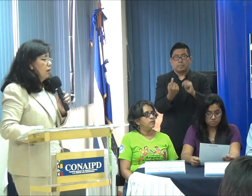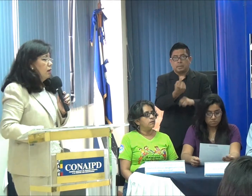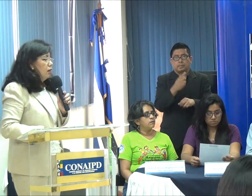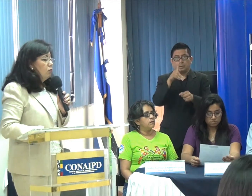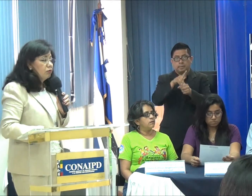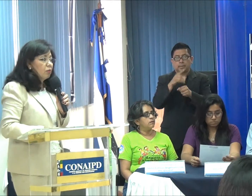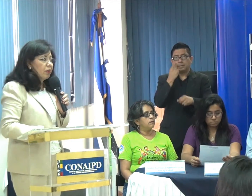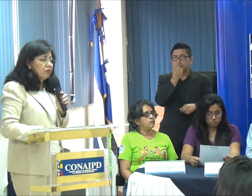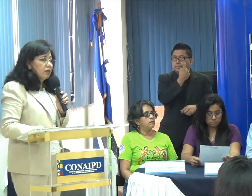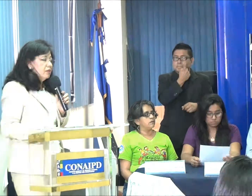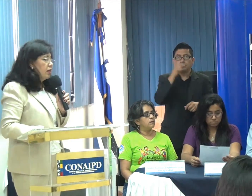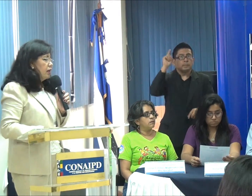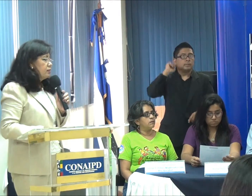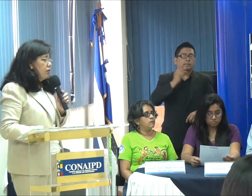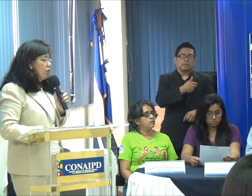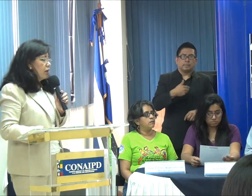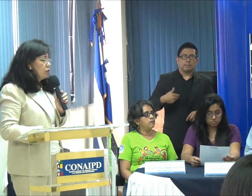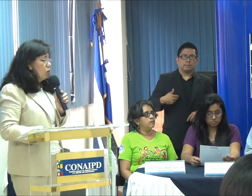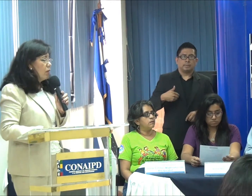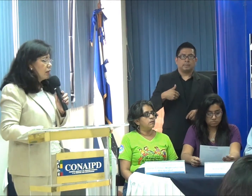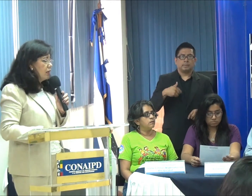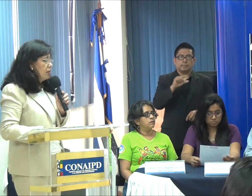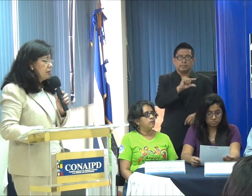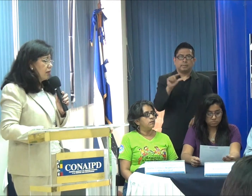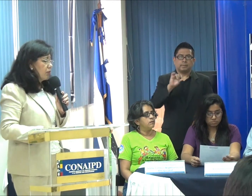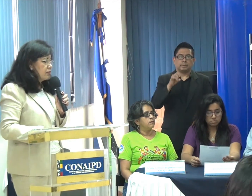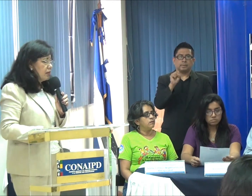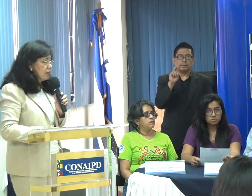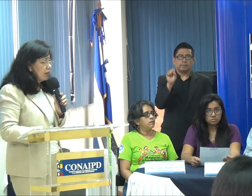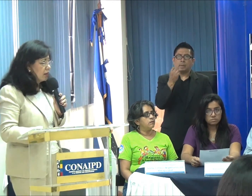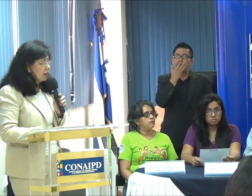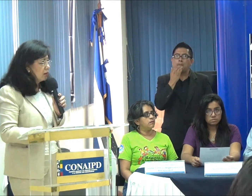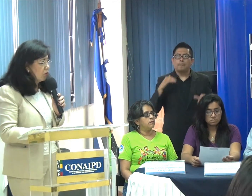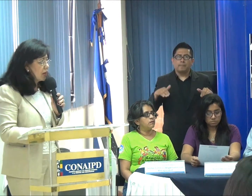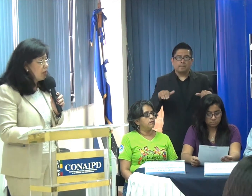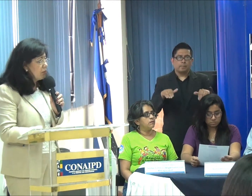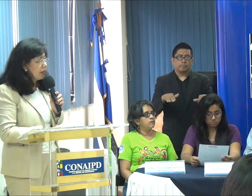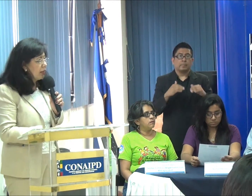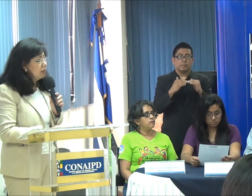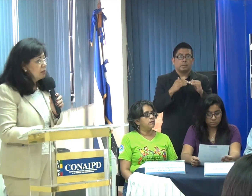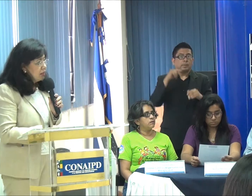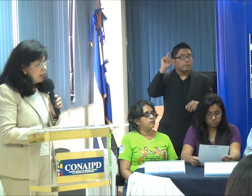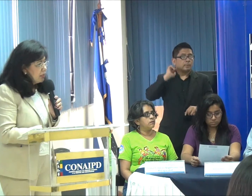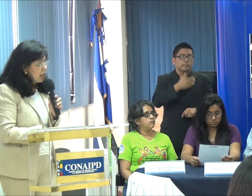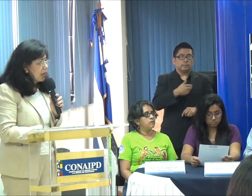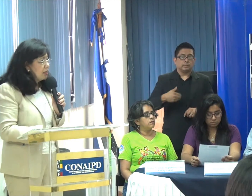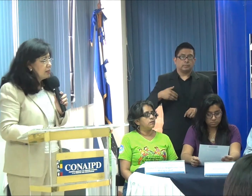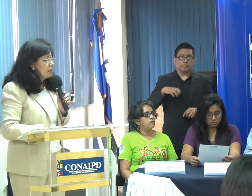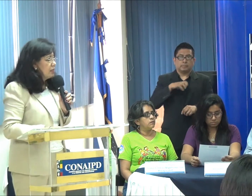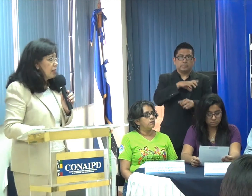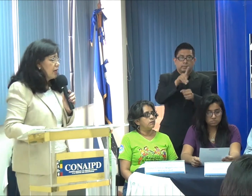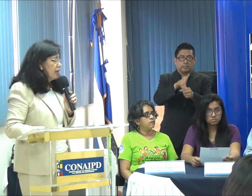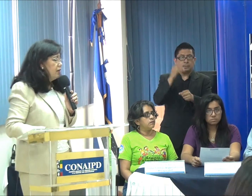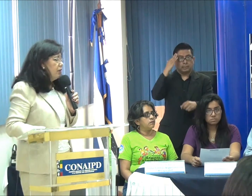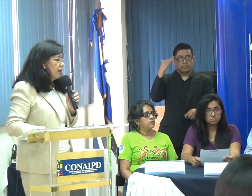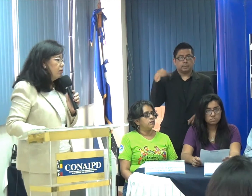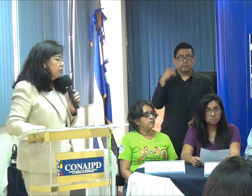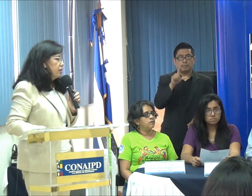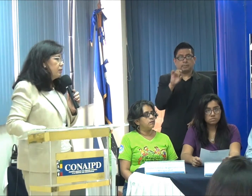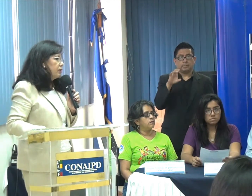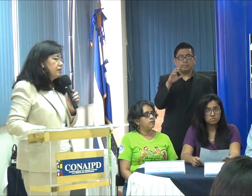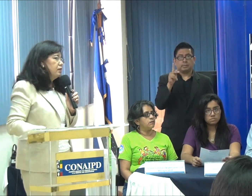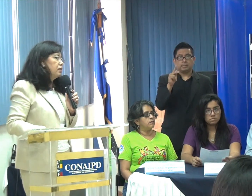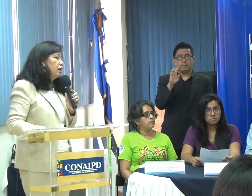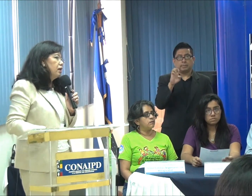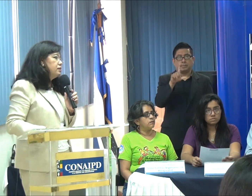visual. Nuestro presidente, el señor Jesús Martínez, el presidente del CONAIPD, y la licenciada Kelly Merlos,